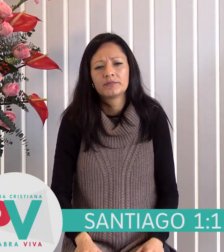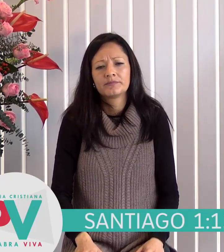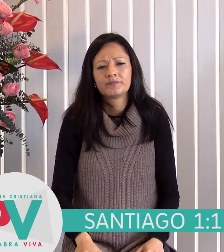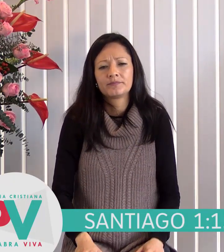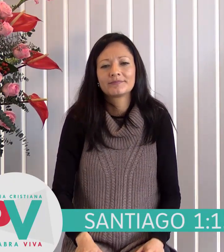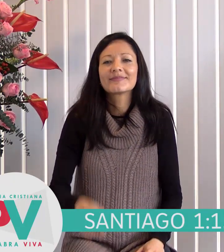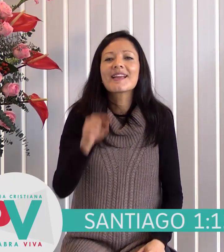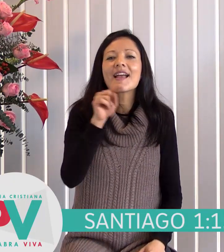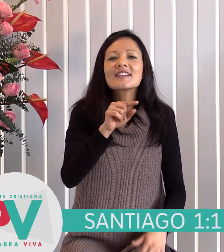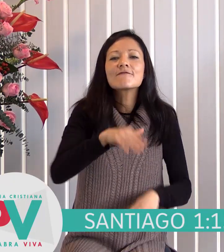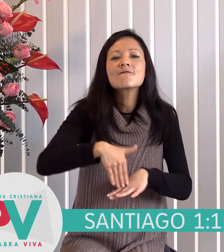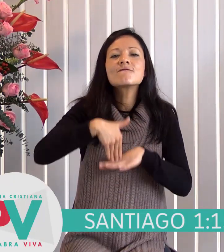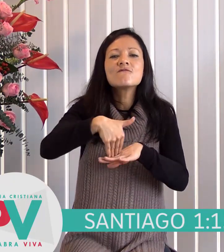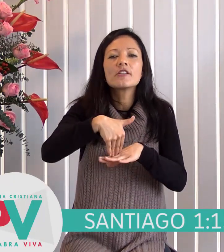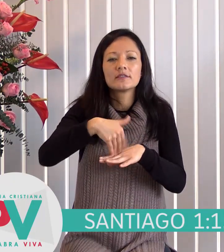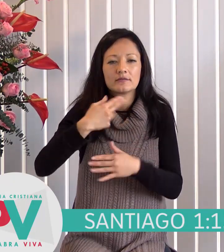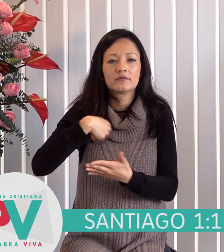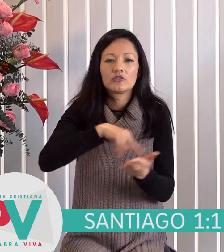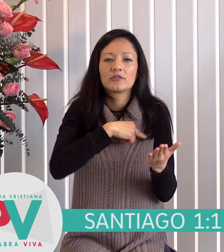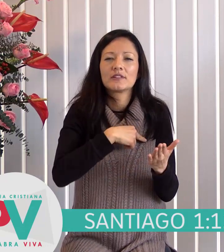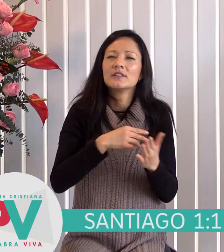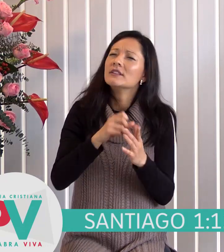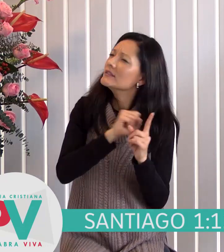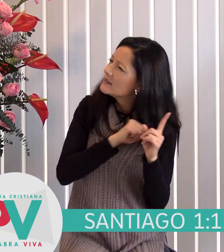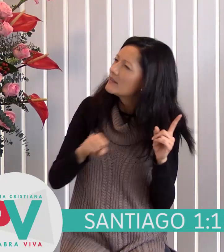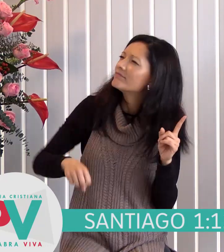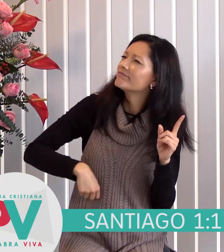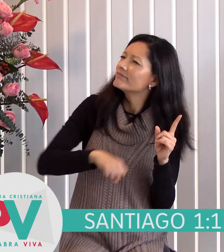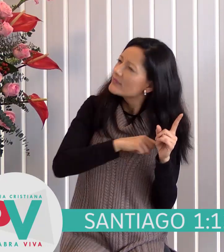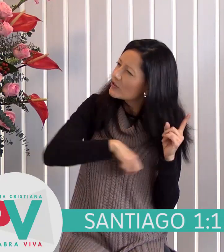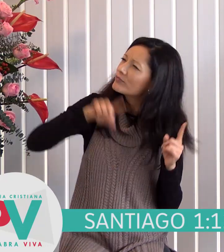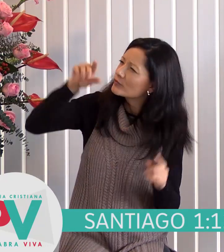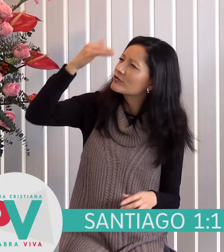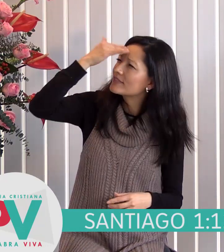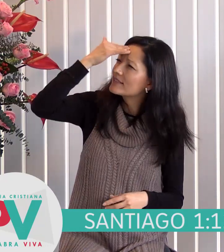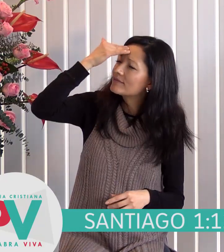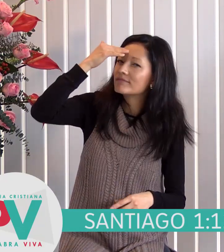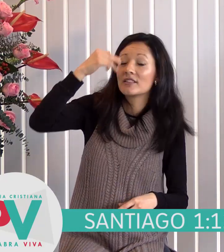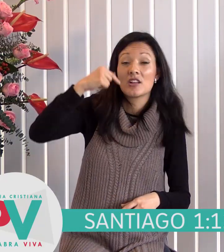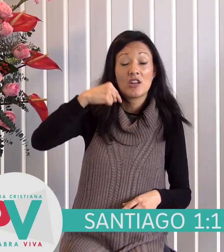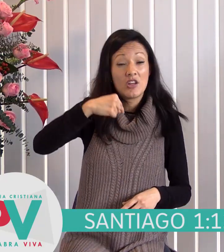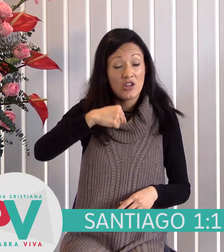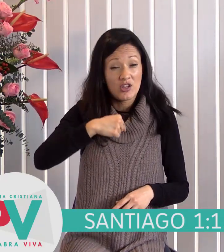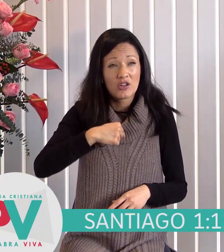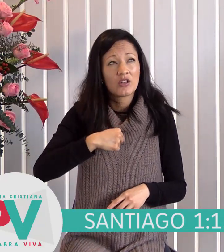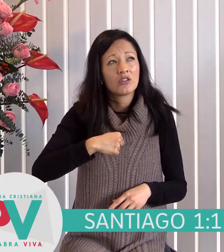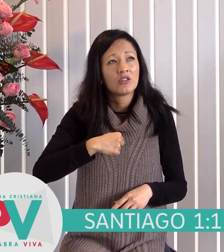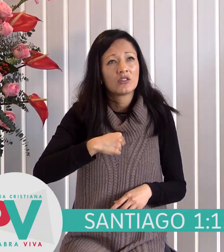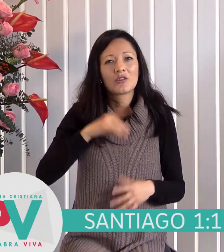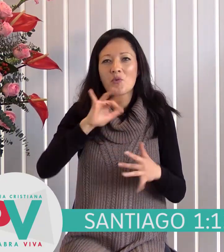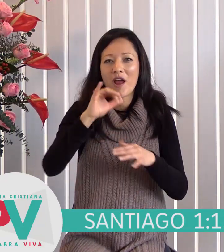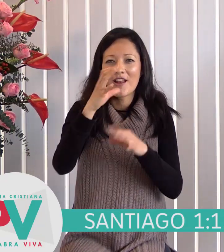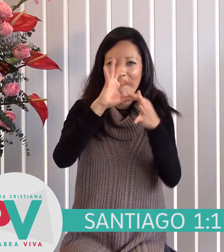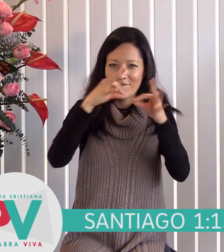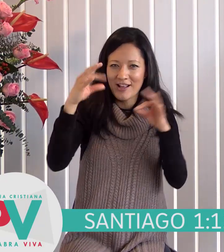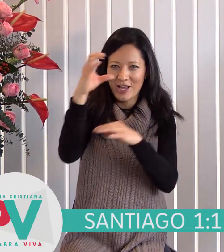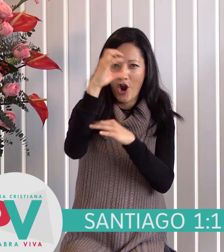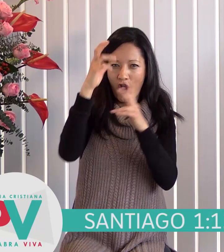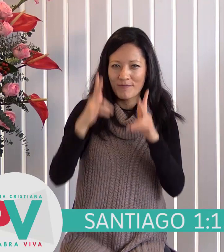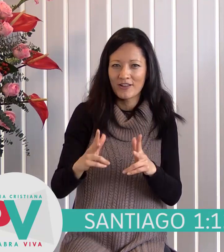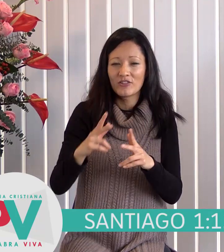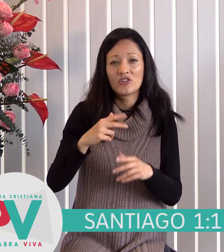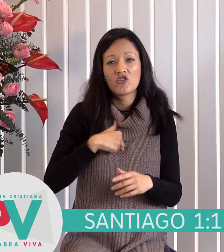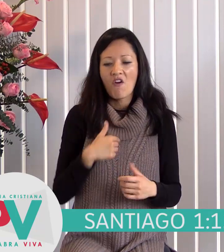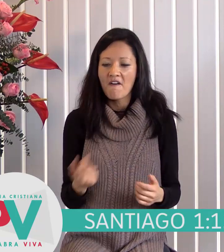Esa es la fortaleza nuestra. Señor, ¿sabes qué? Yo no soy tan, como dicen en Colombia, yo no soy